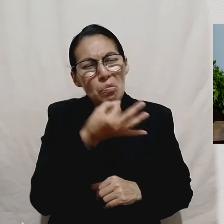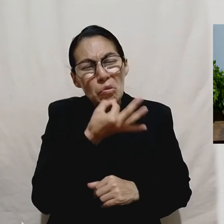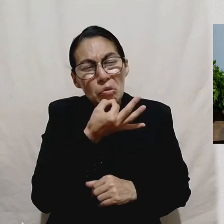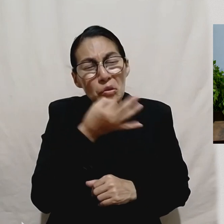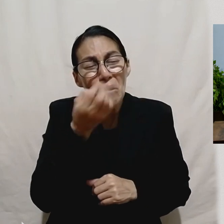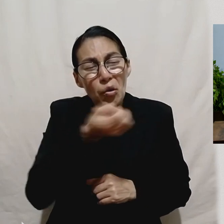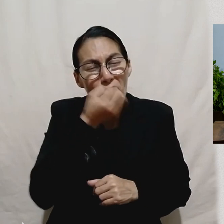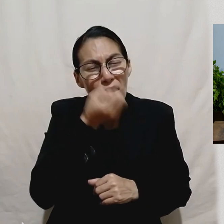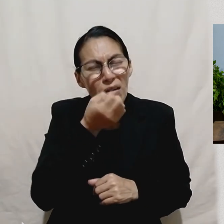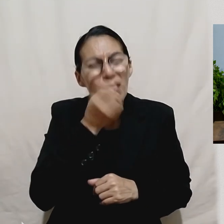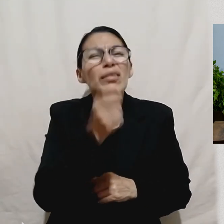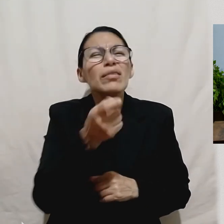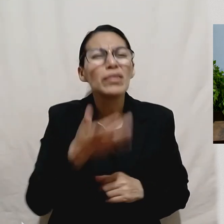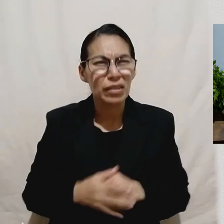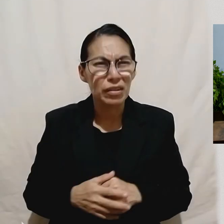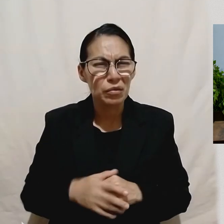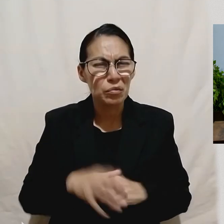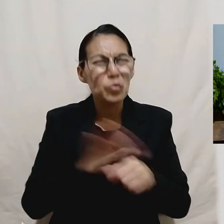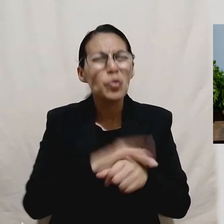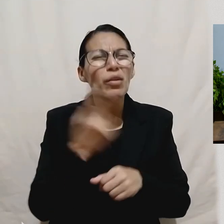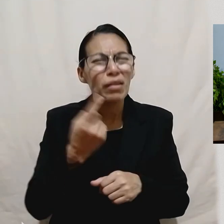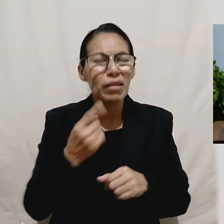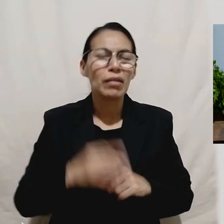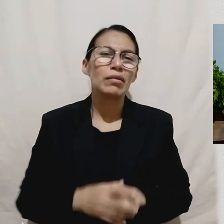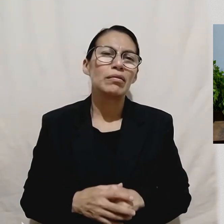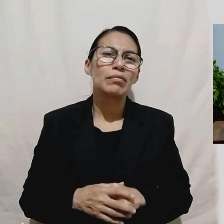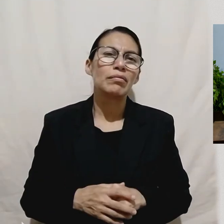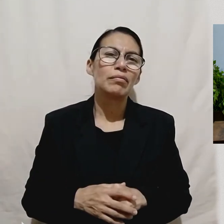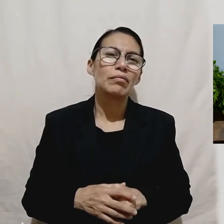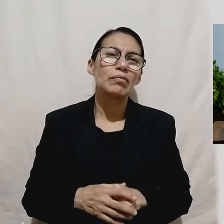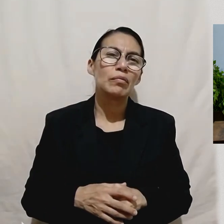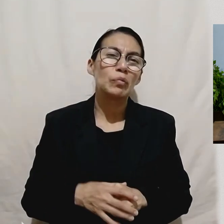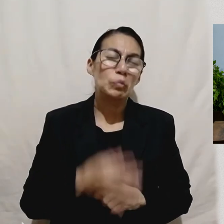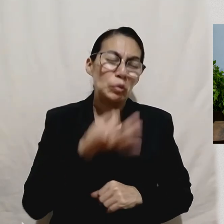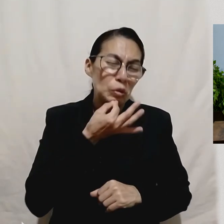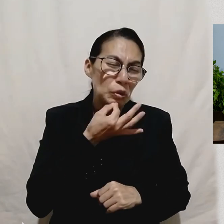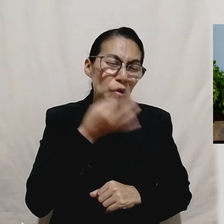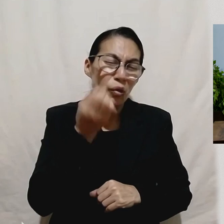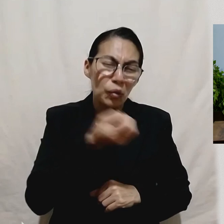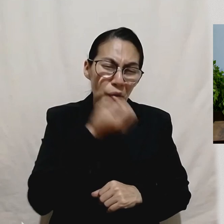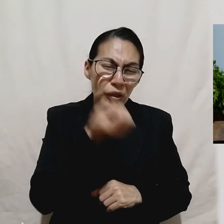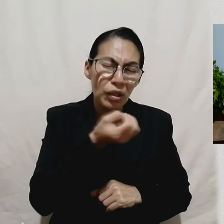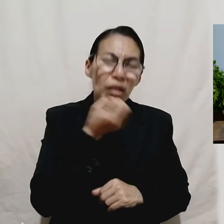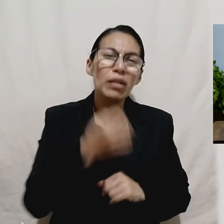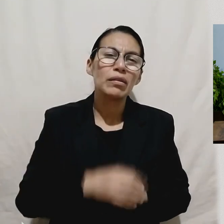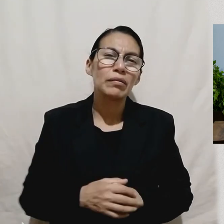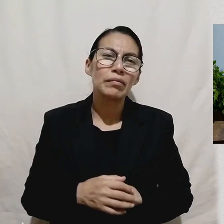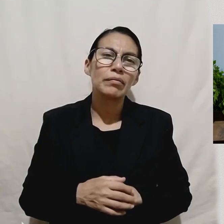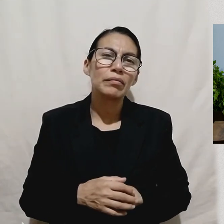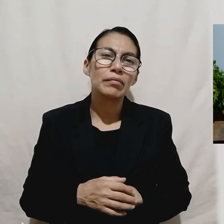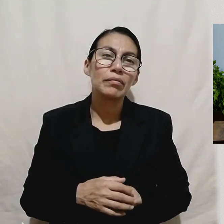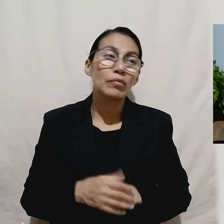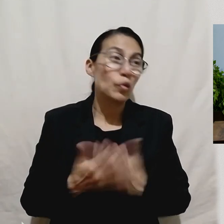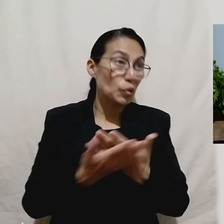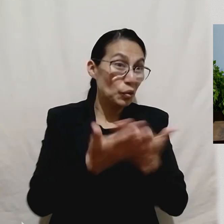poco Yo siempre me he preguntado por qué oramos tampoco teniendo todo